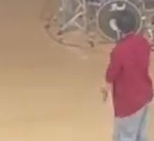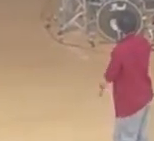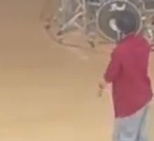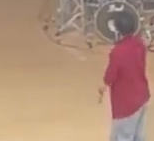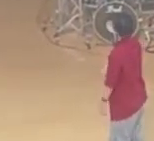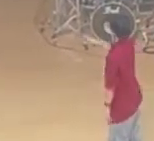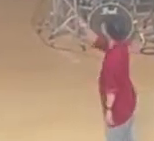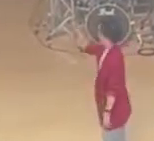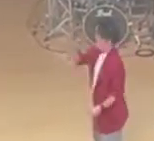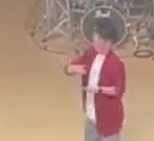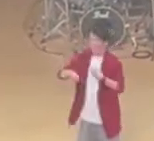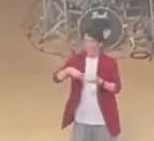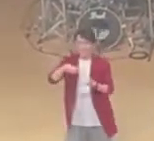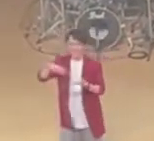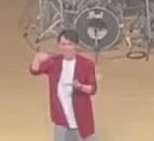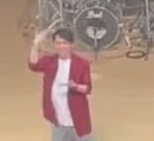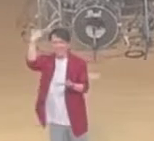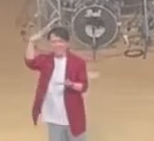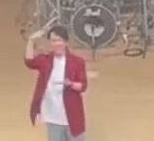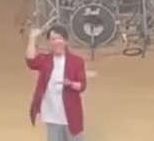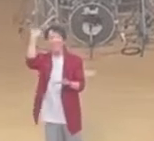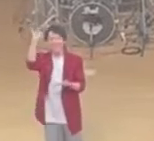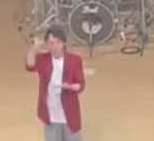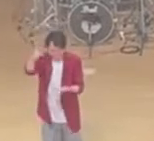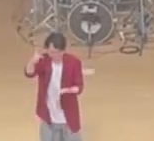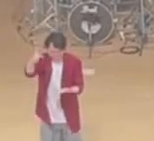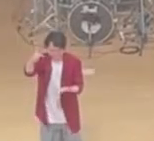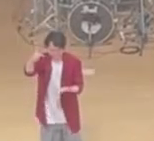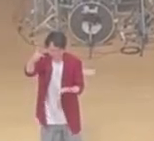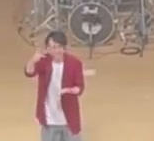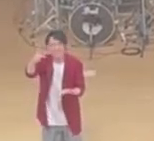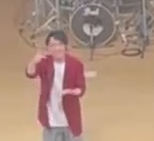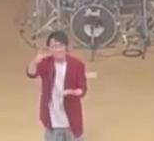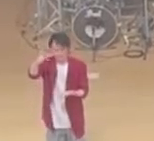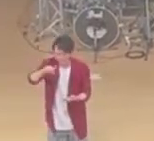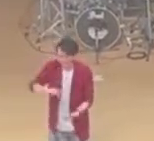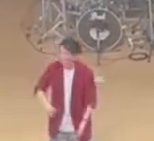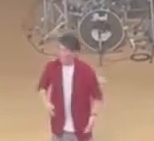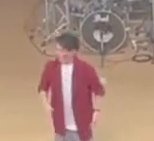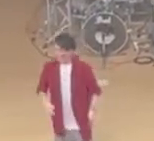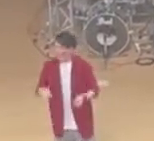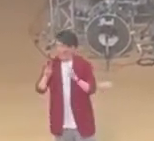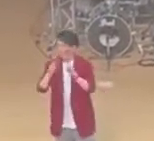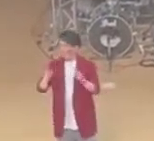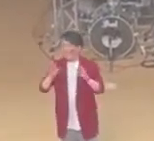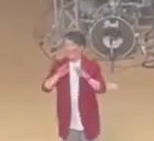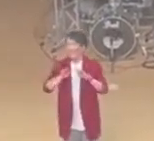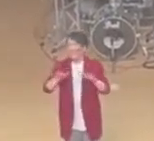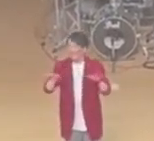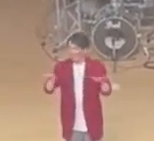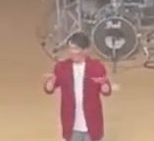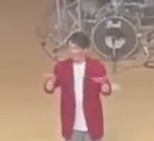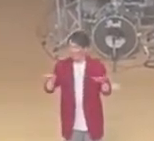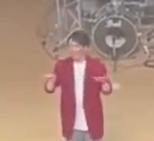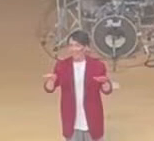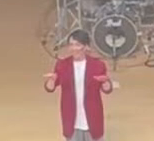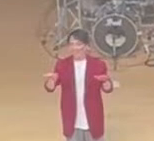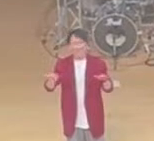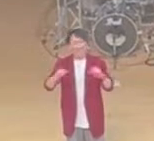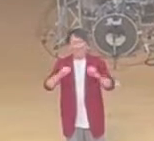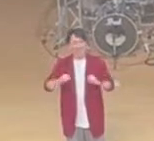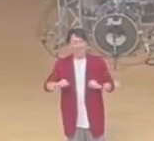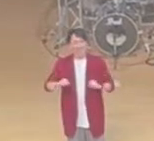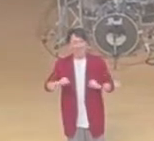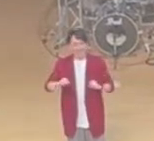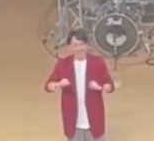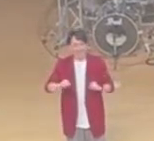みよう。はい、手話ダンス教えますなんですけども、ちょっと歌いながら